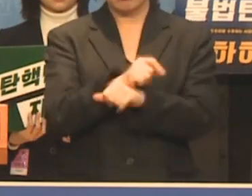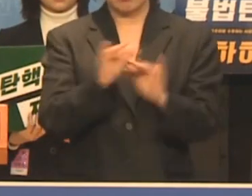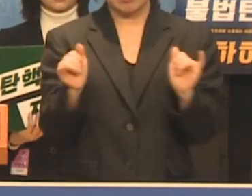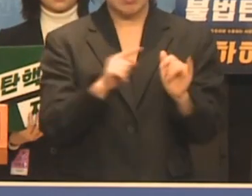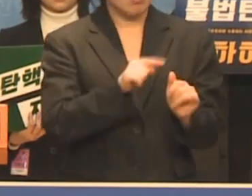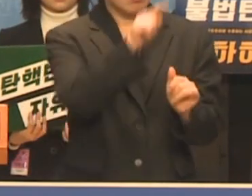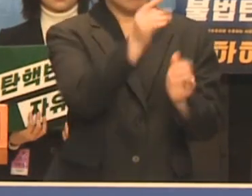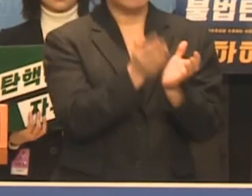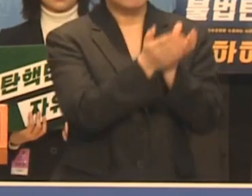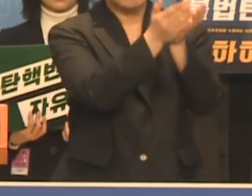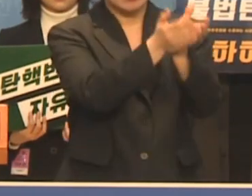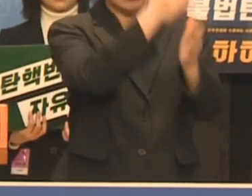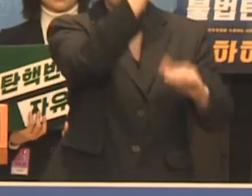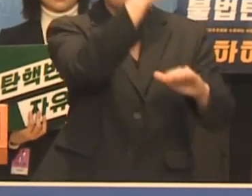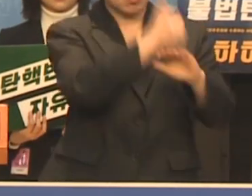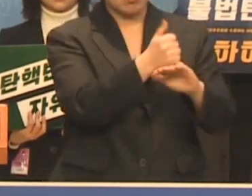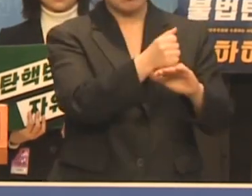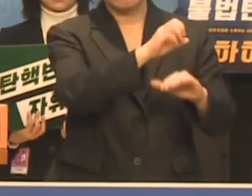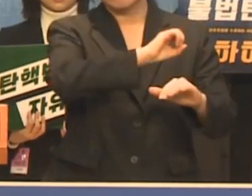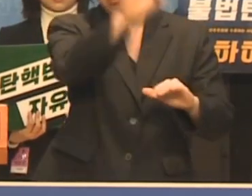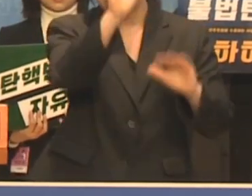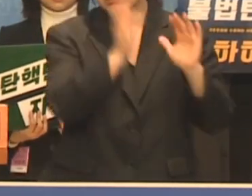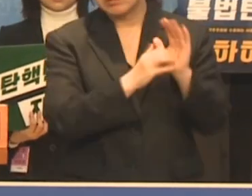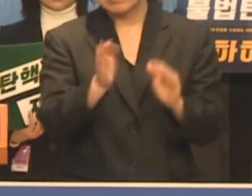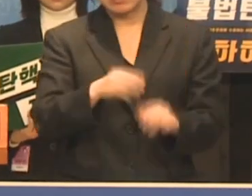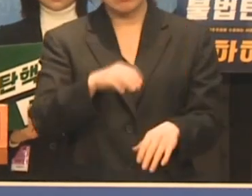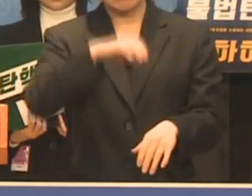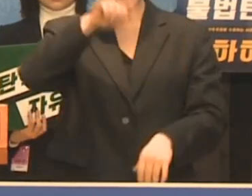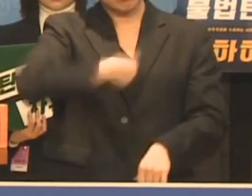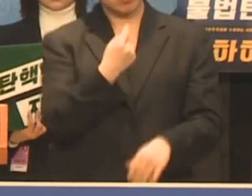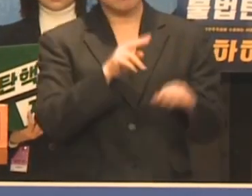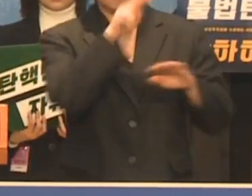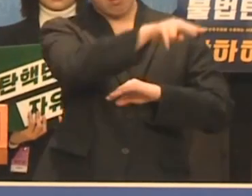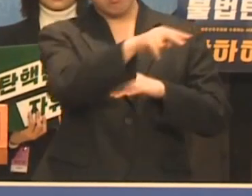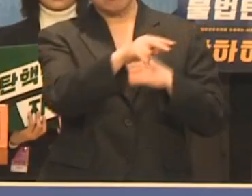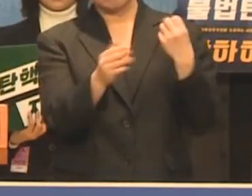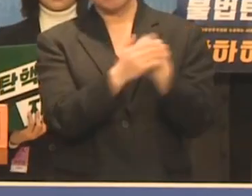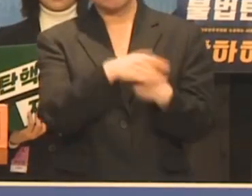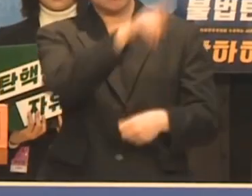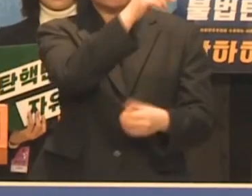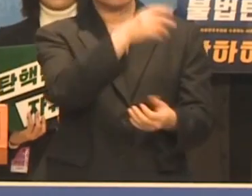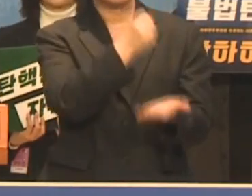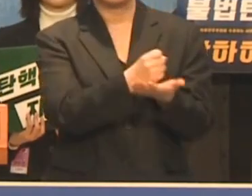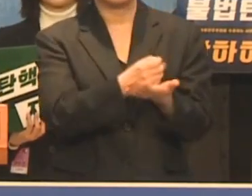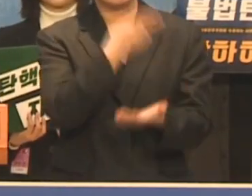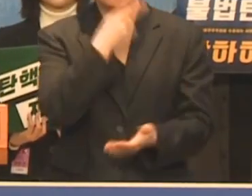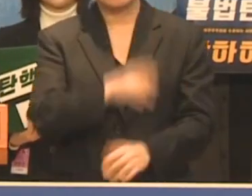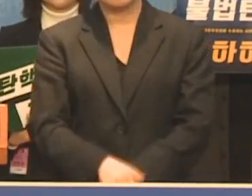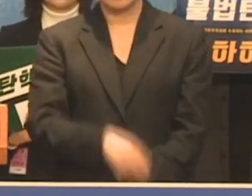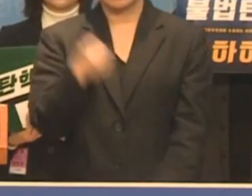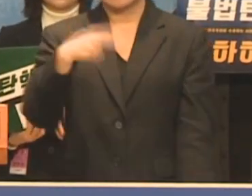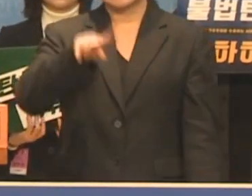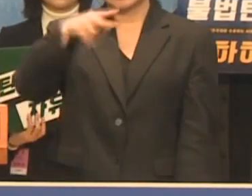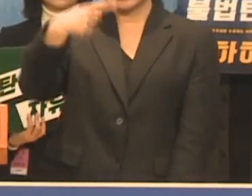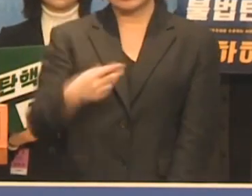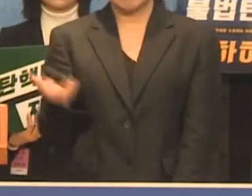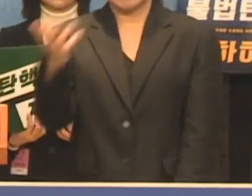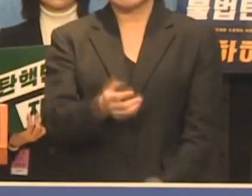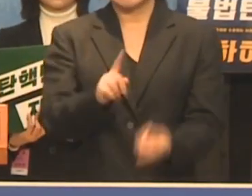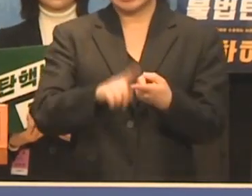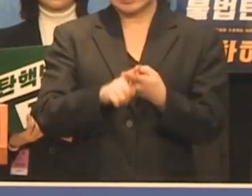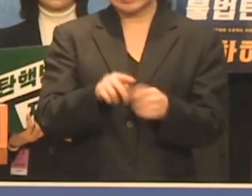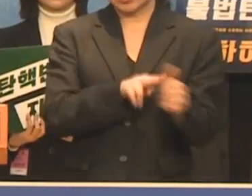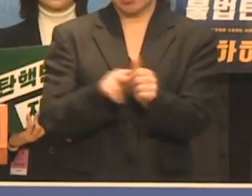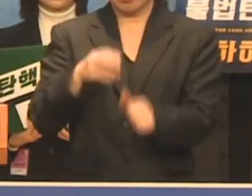불에 태워진 채 바다에 버려져도 자진 월북이라며 북한에 어떠한 항의도 하지 않았습니다. 또한 사드 배치에 대한 정보를